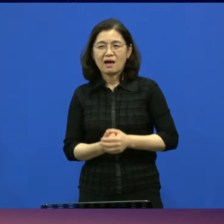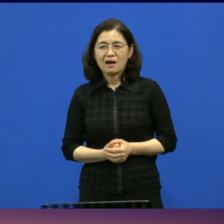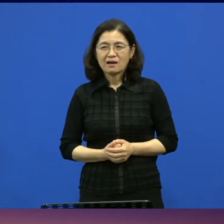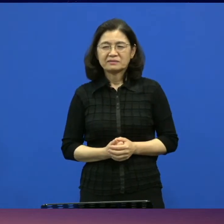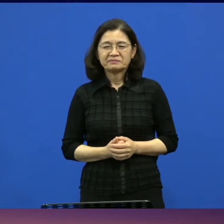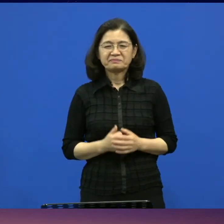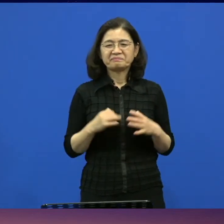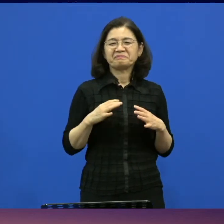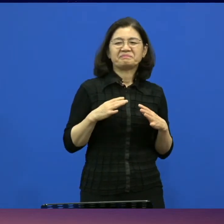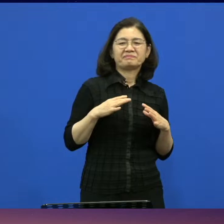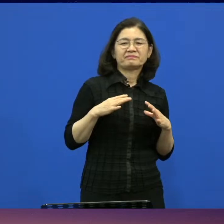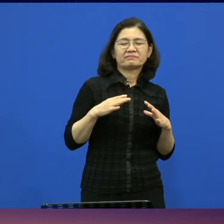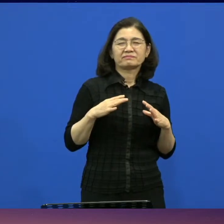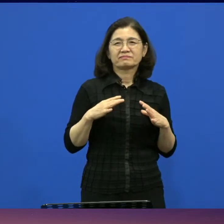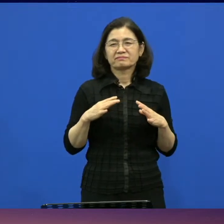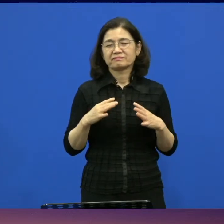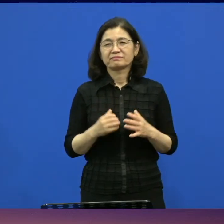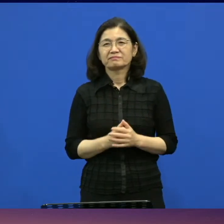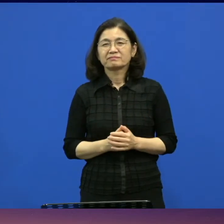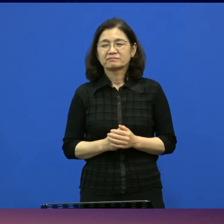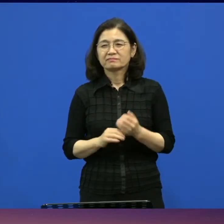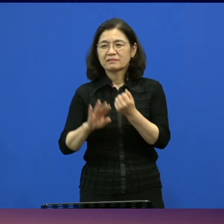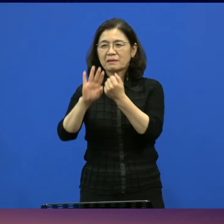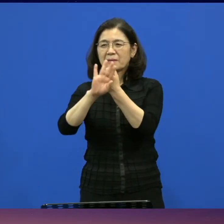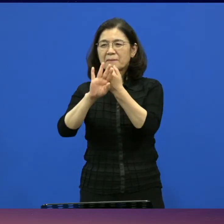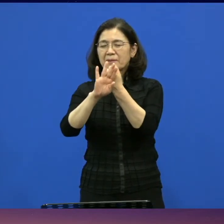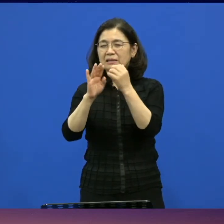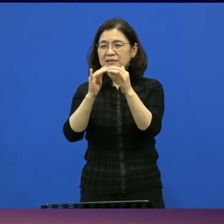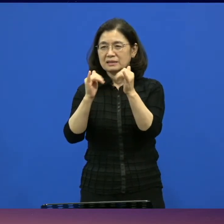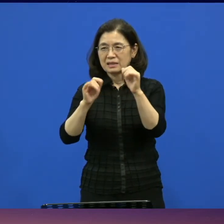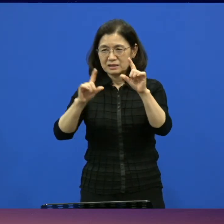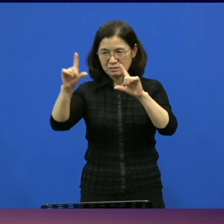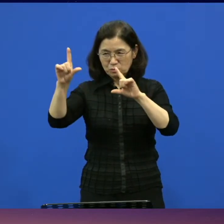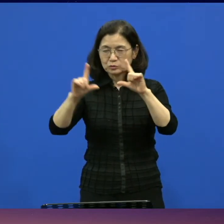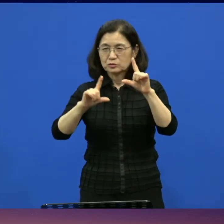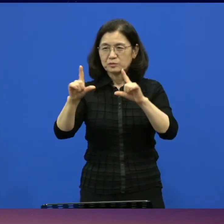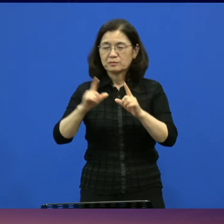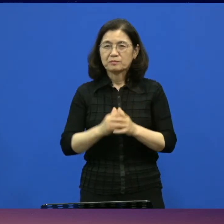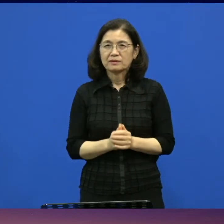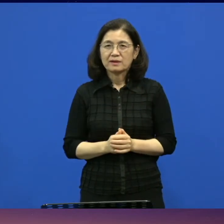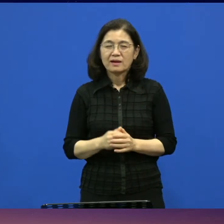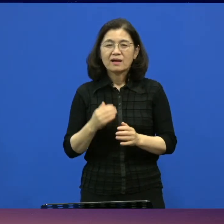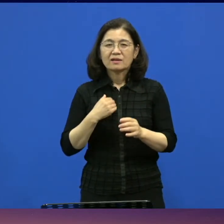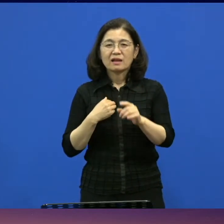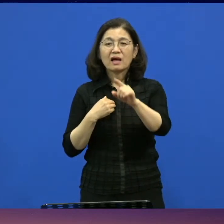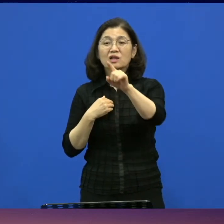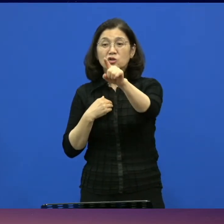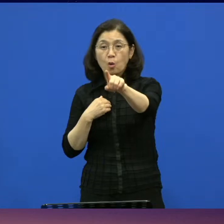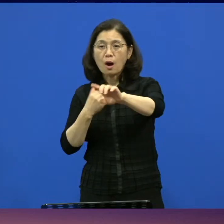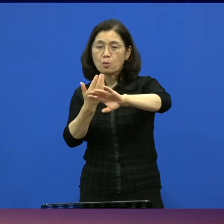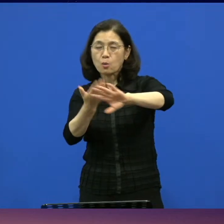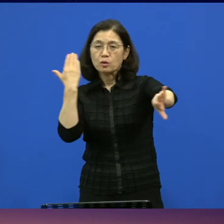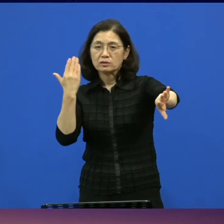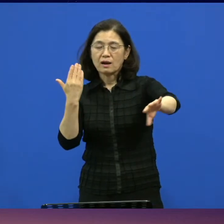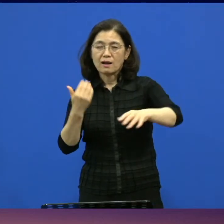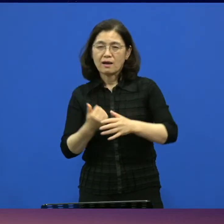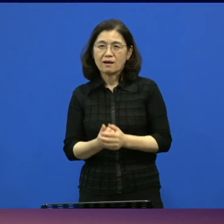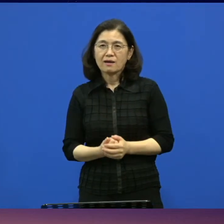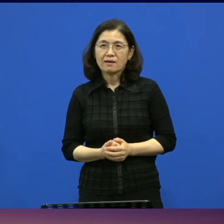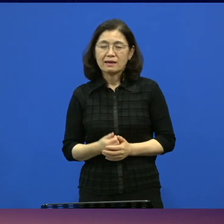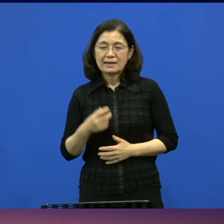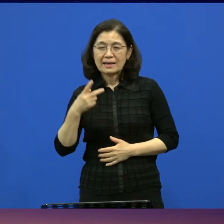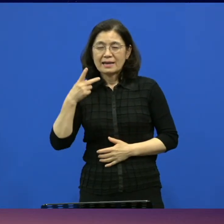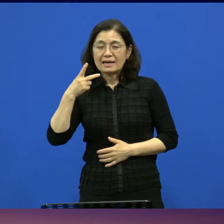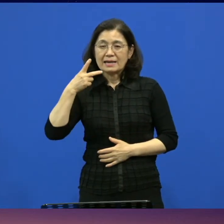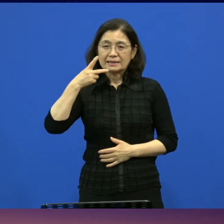일어나는 거잖아요. 예수님의 시대에 바리새인들이나, 난 너와 달라. 그 열심히 했던 금식과